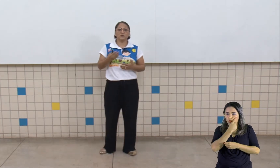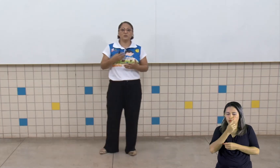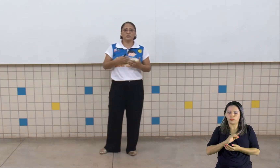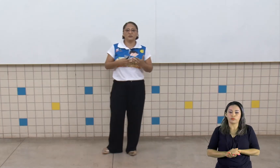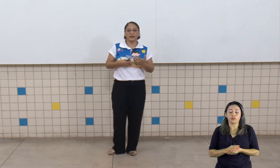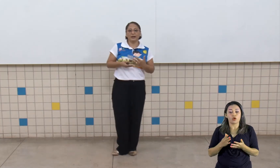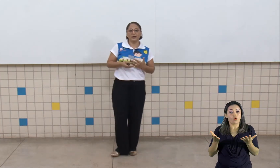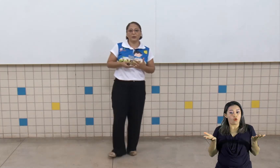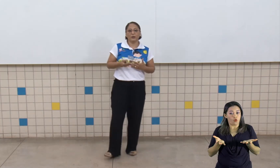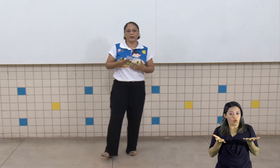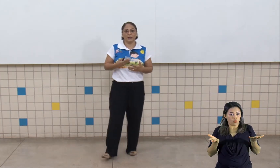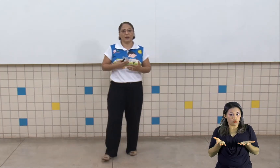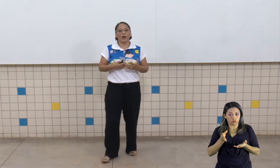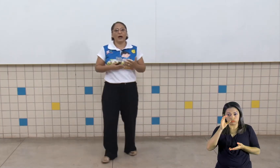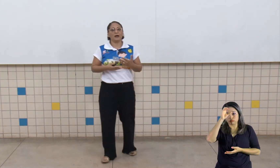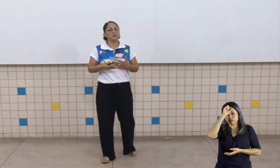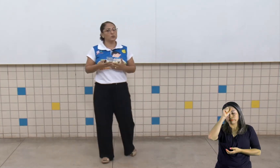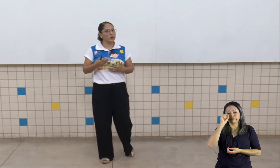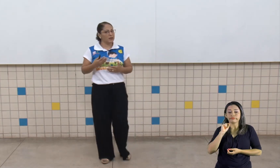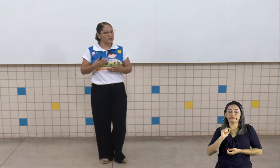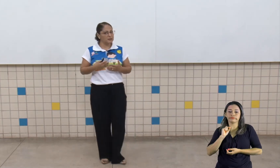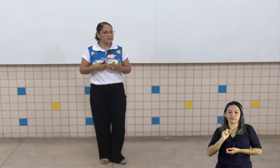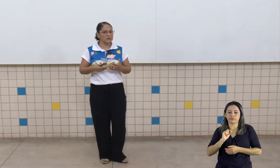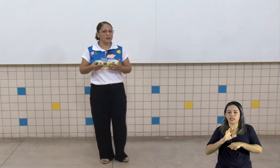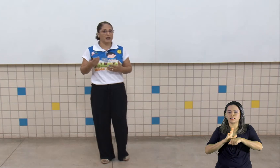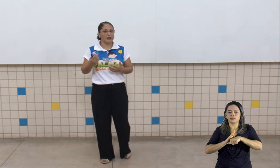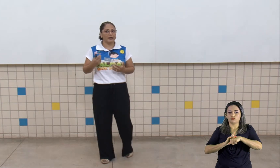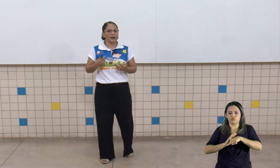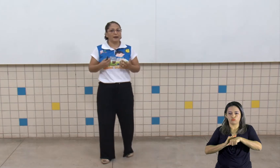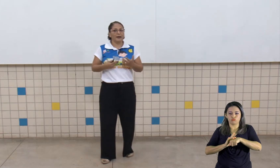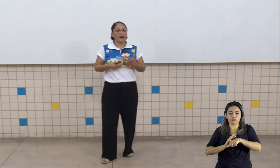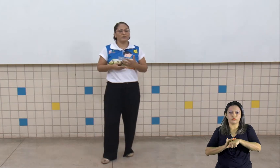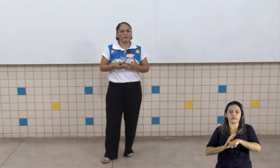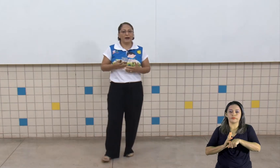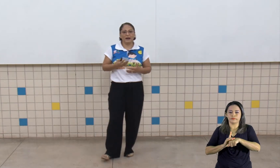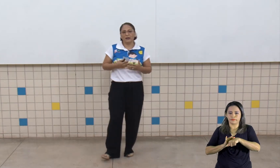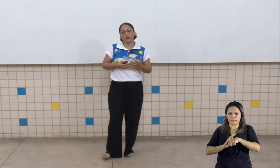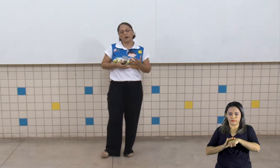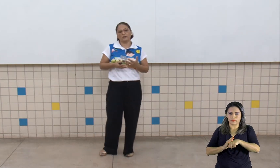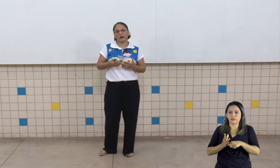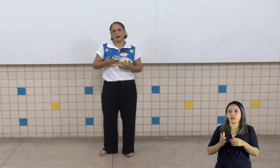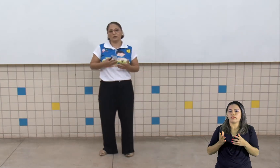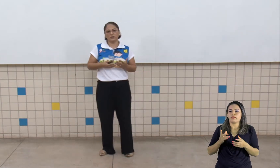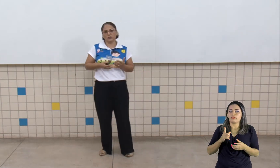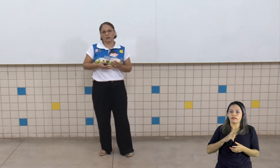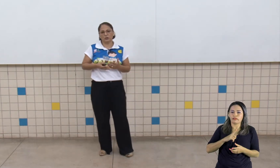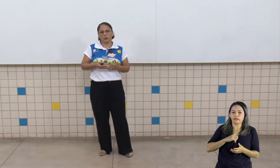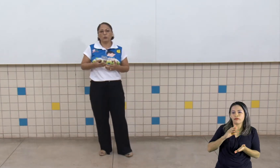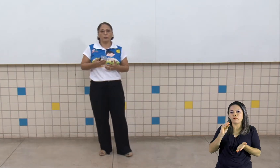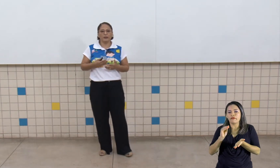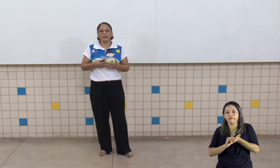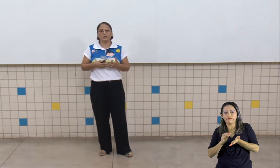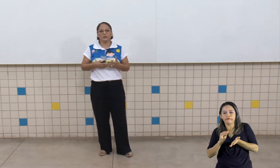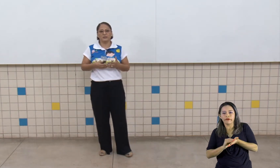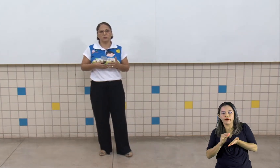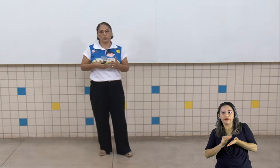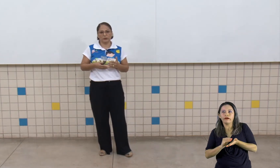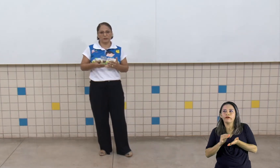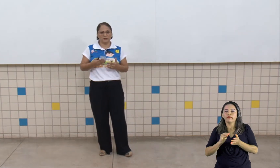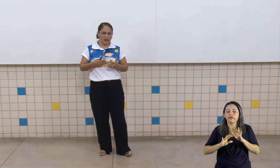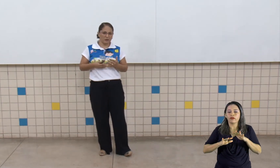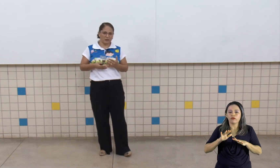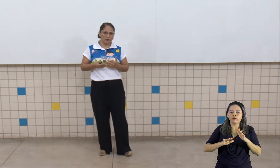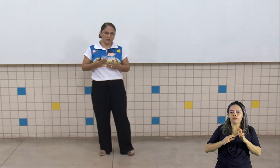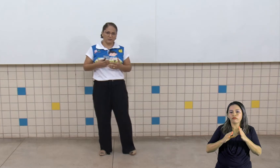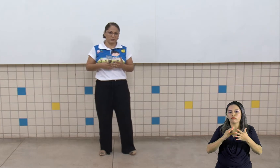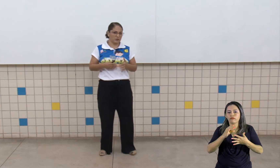nós vamos ver o quê? As doenças que a falha ou a falta de alguma desses